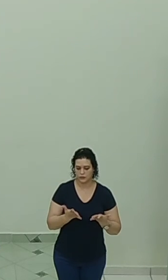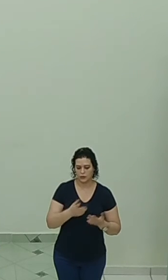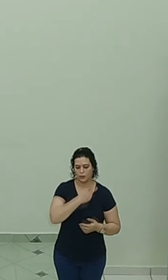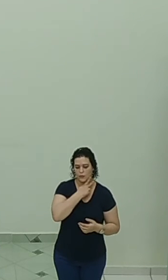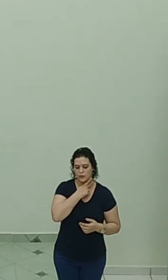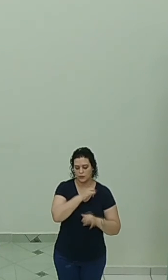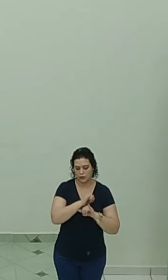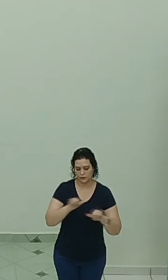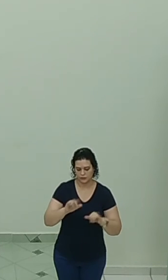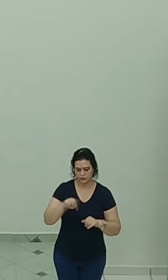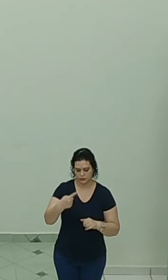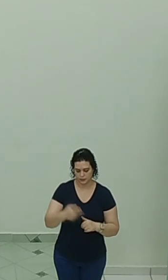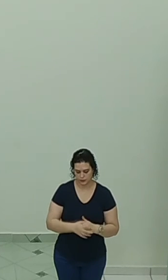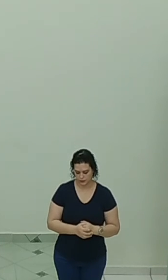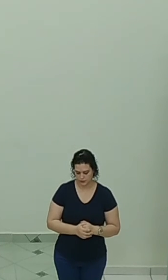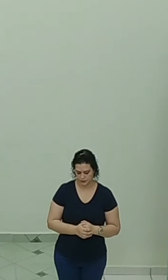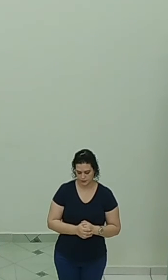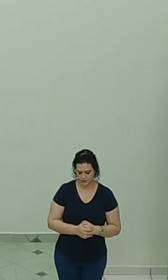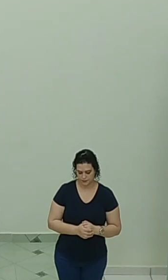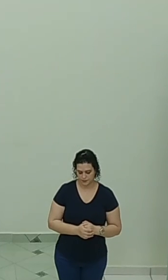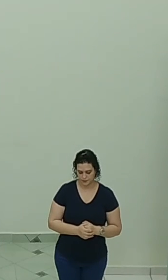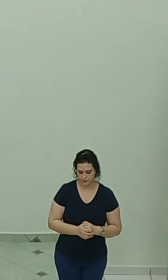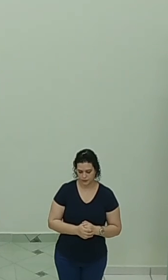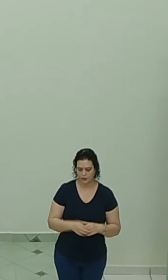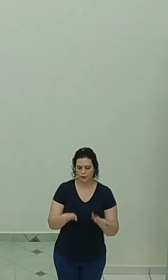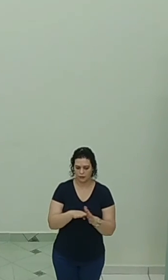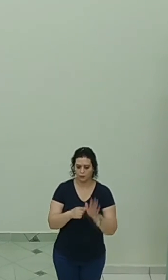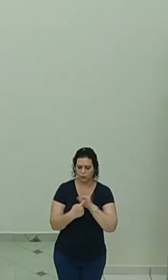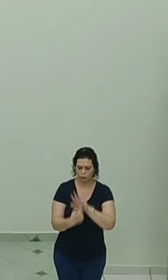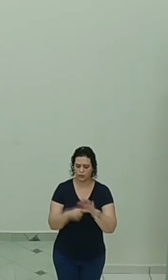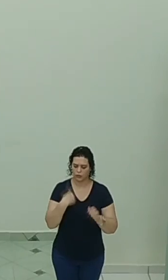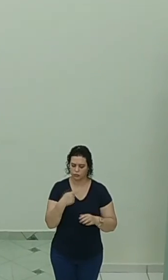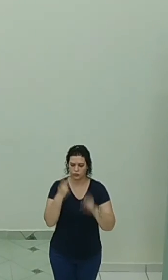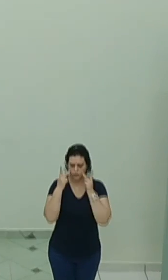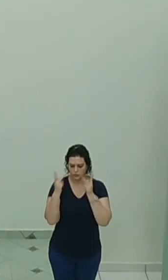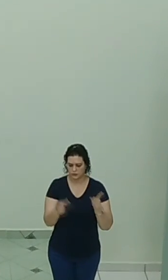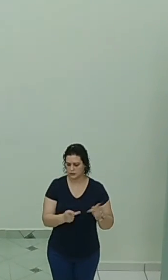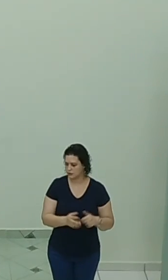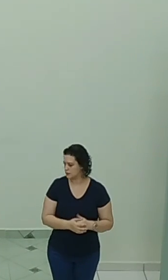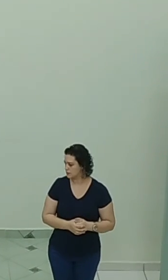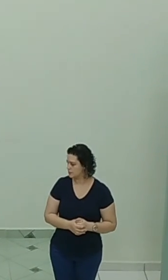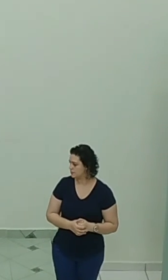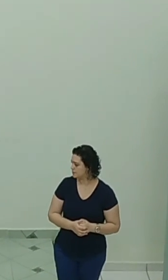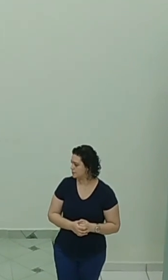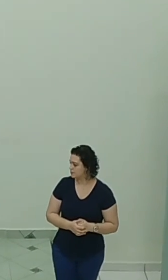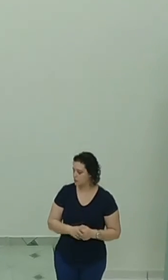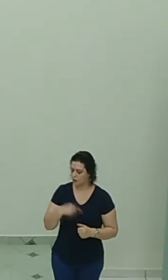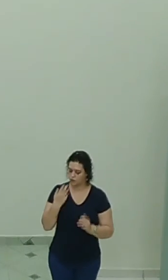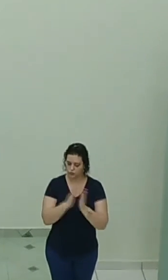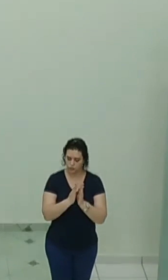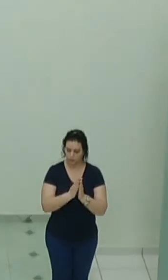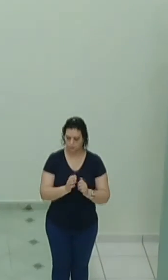avisos e também anuncie a presença de alguns visitantes, tá? Que não foram anunciados no começo. Vamos